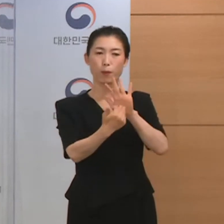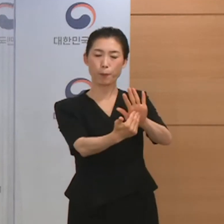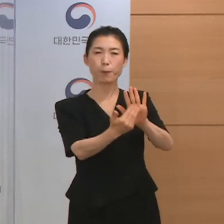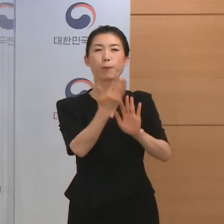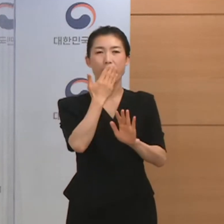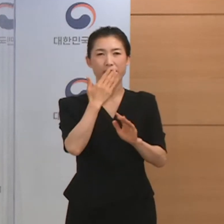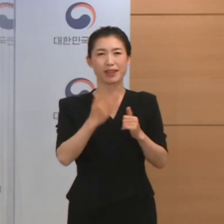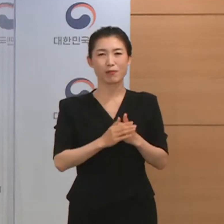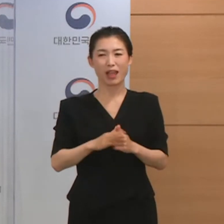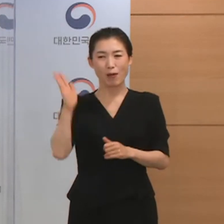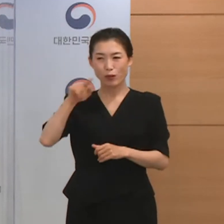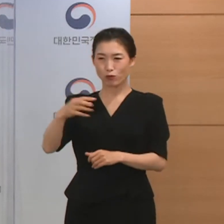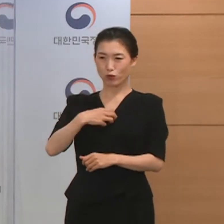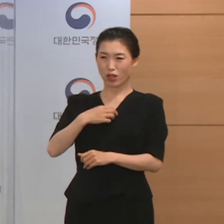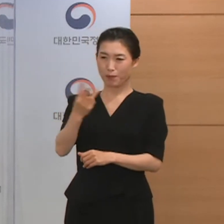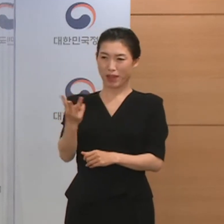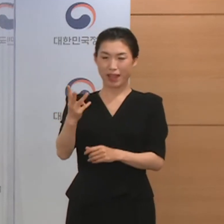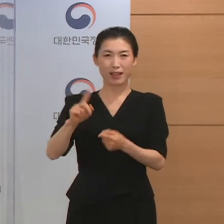마련해 나가도록 하겠습니다.